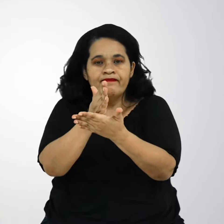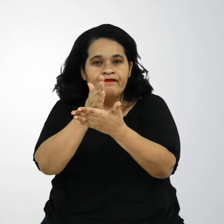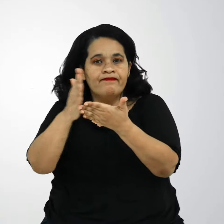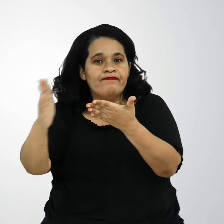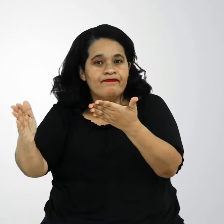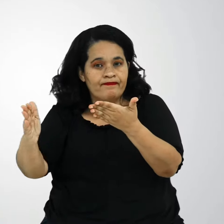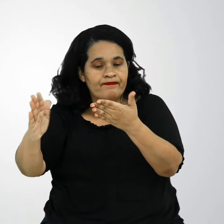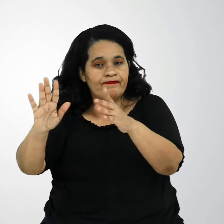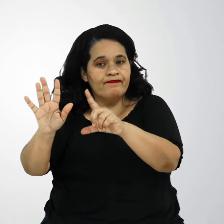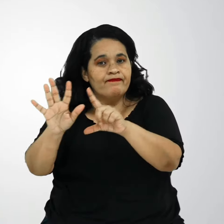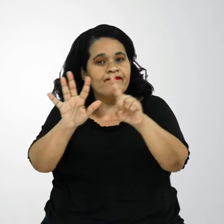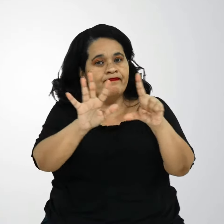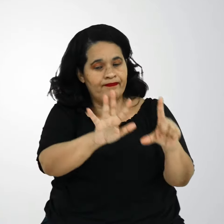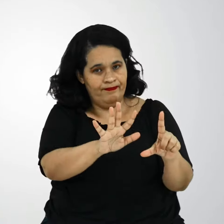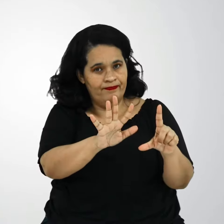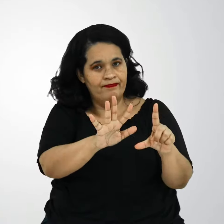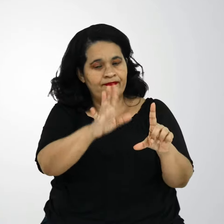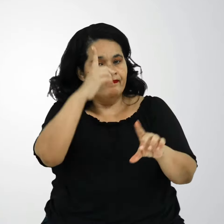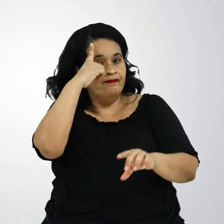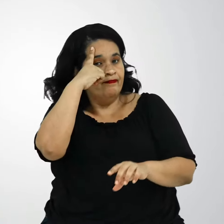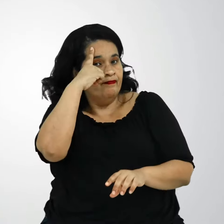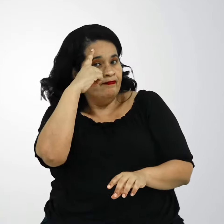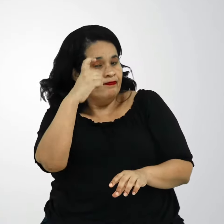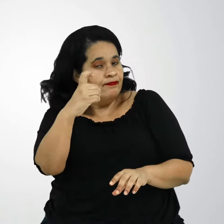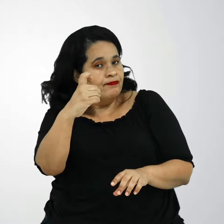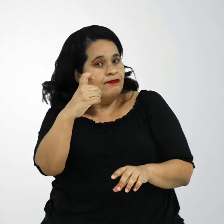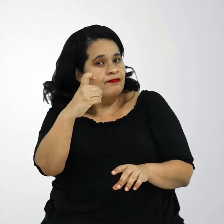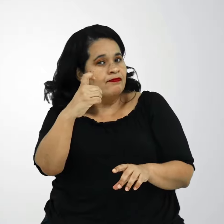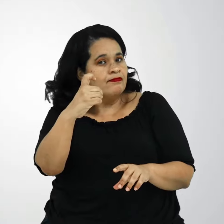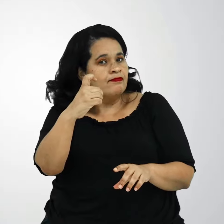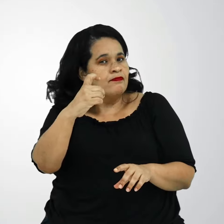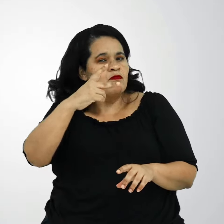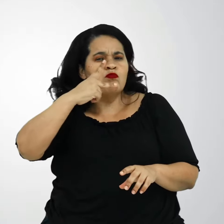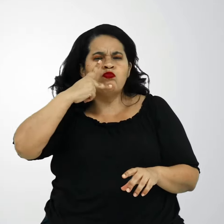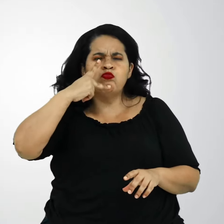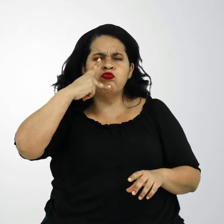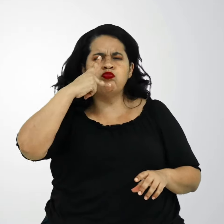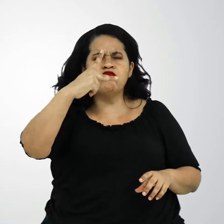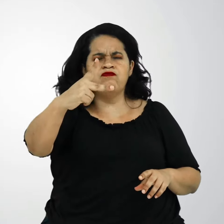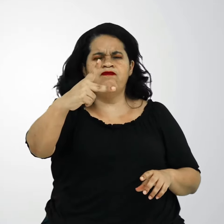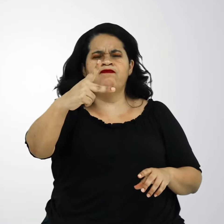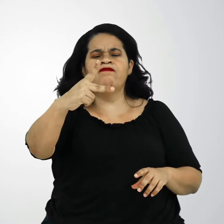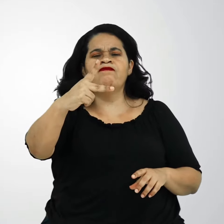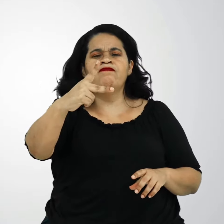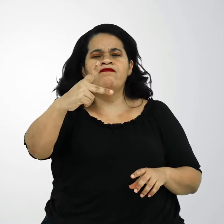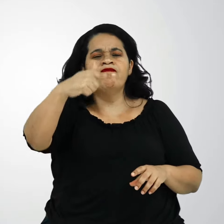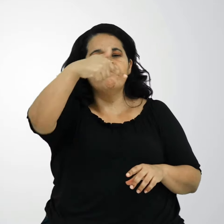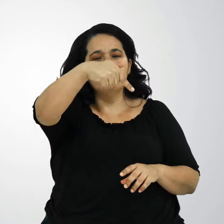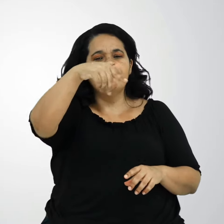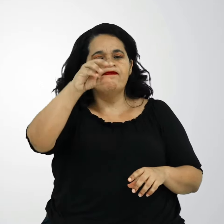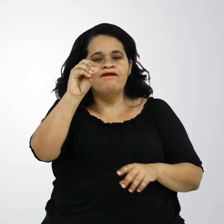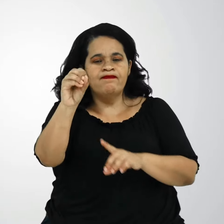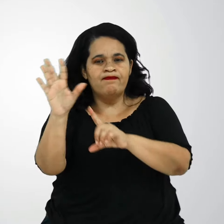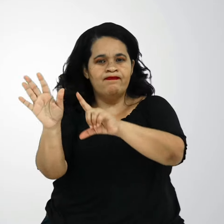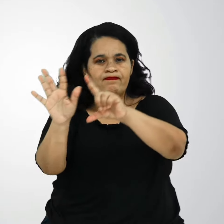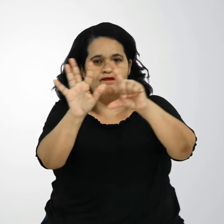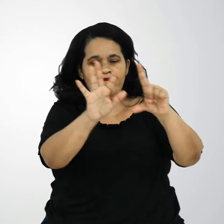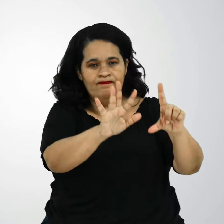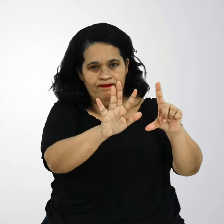à segunda metade da semana. Mas é essa ideia dessa semana profética. Que ficou lá das 70 semanas de